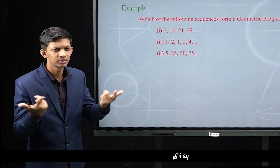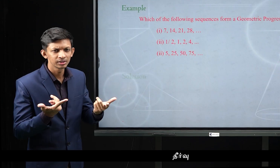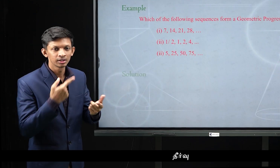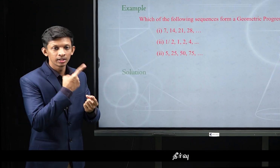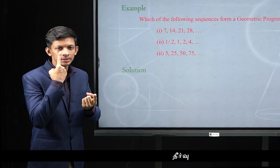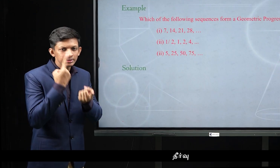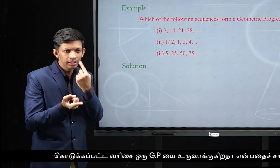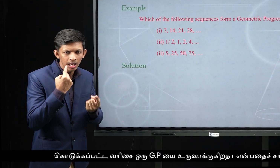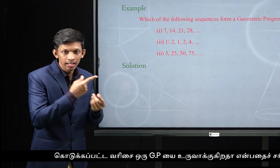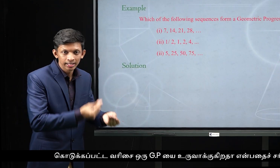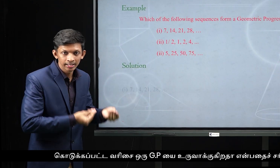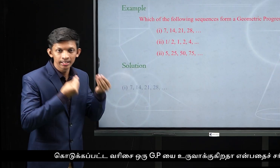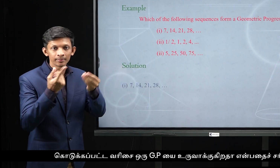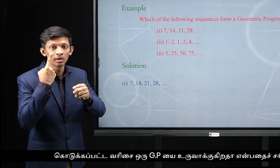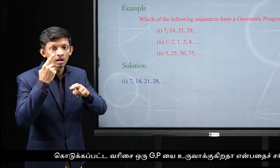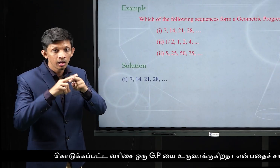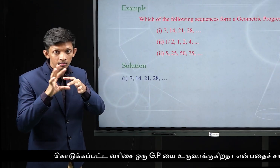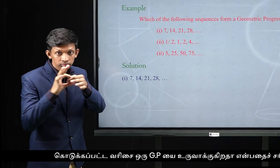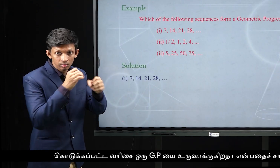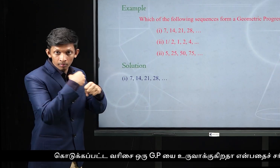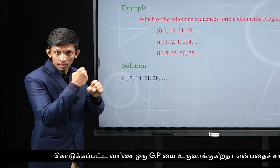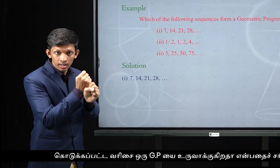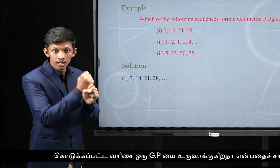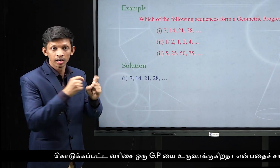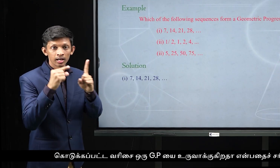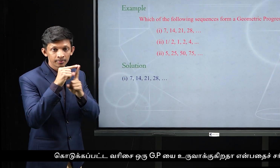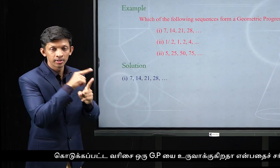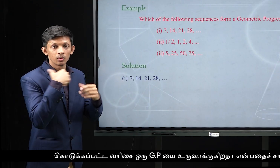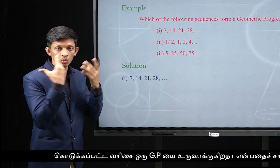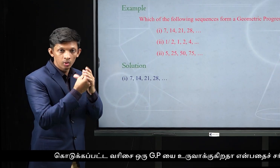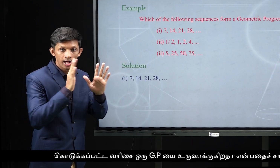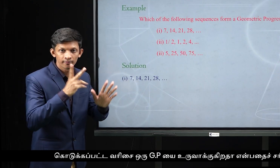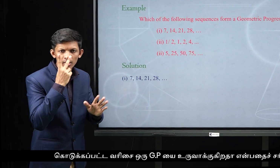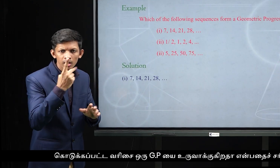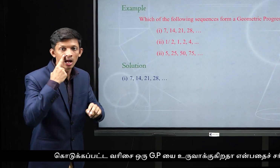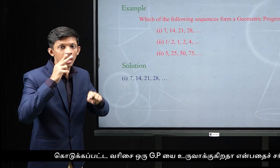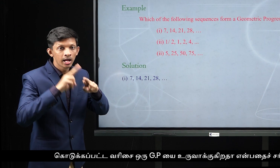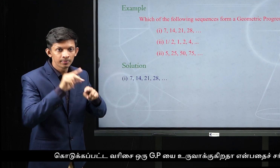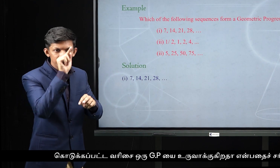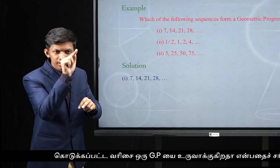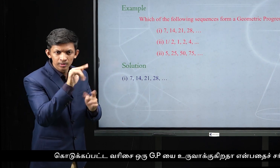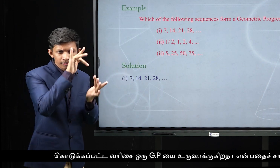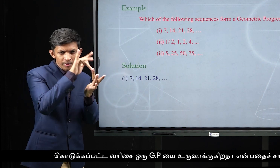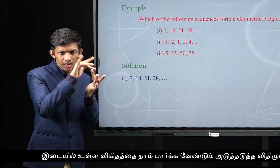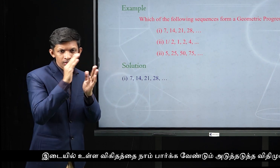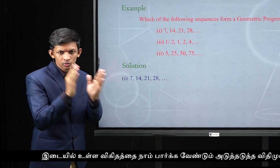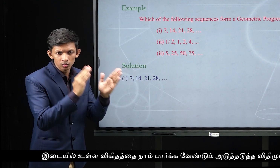தீர்வு: கொடுக்கப்பட்ட வரிசை ஒரு ஜிபியை உருவாக்குகிறதா என்பதை சரிபார்க்க இடையில்